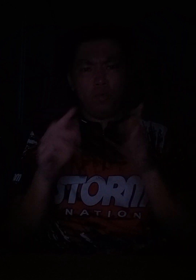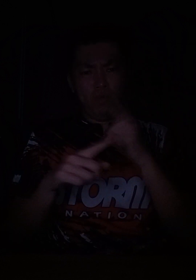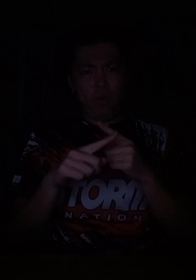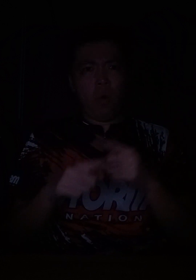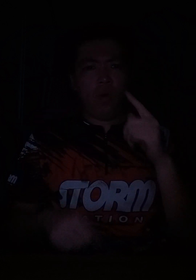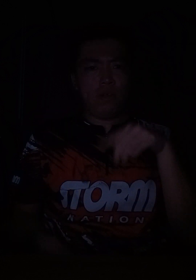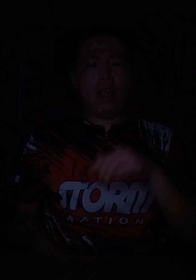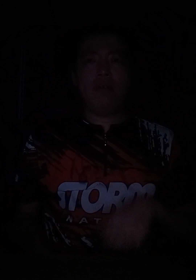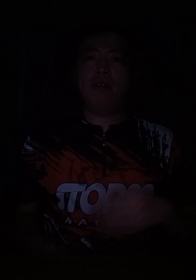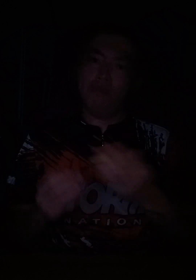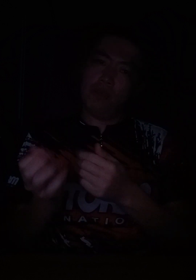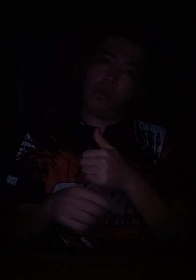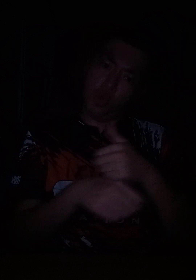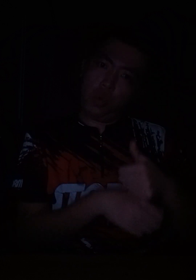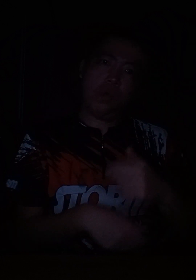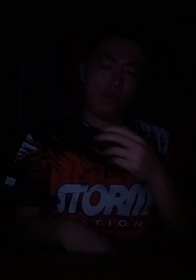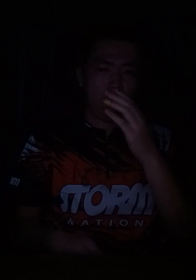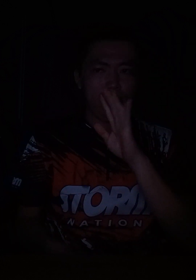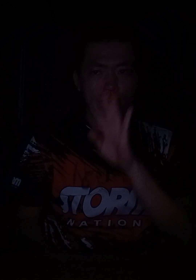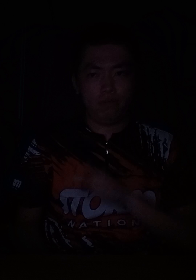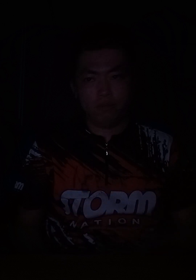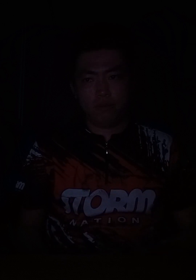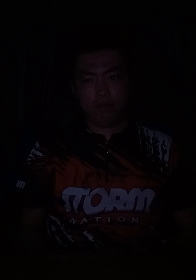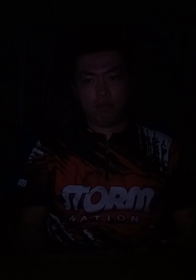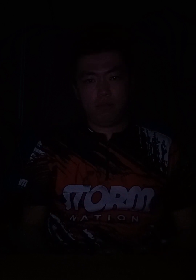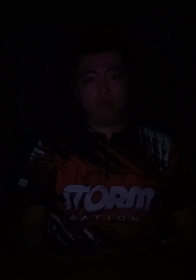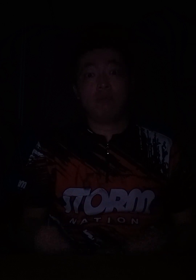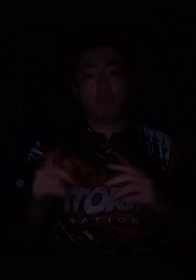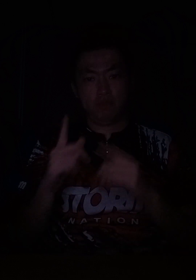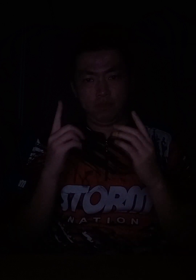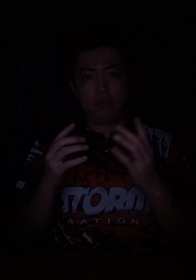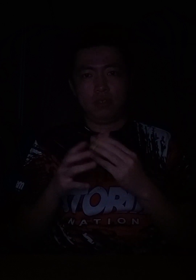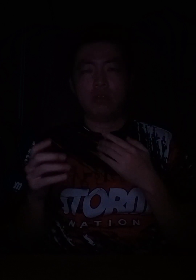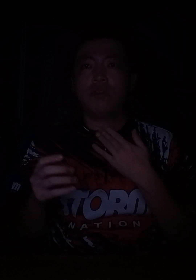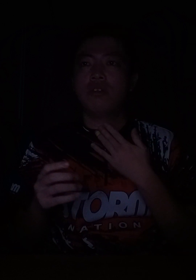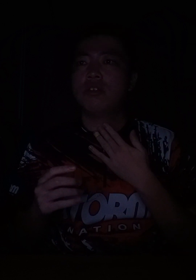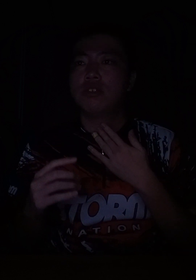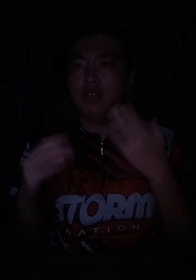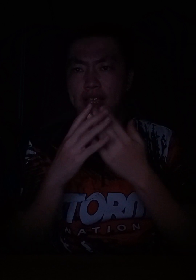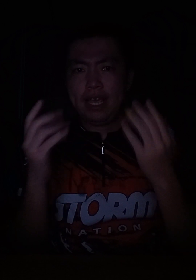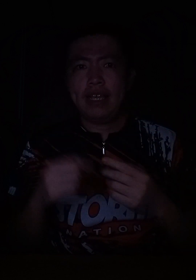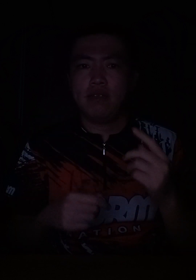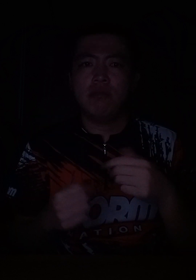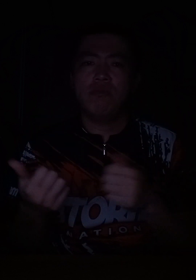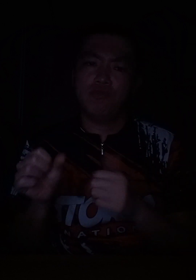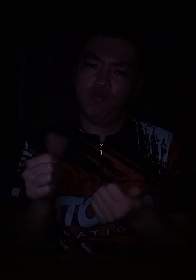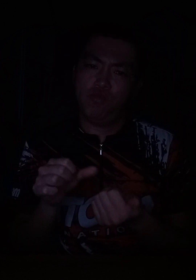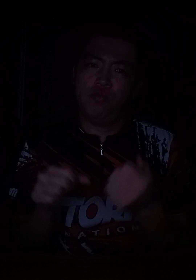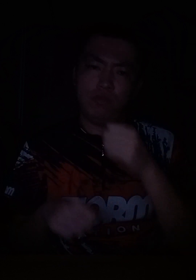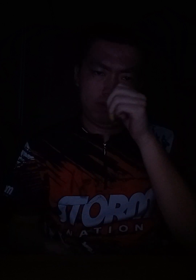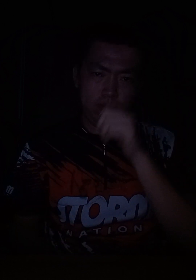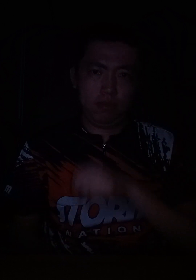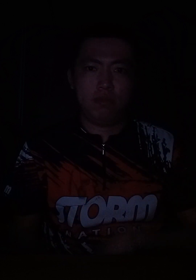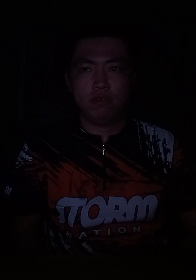작업이 힘들다며 도와달라고 말했습니다. 하지만 14분 뒤 동료가 도착했을 땐 이미 사고가 난 뒤였습니다.